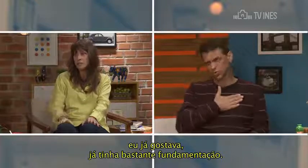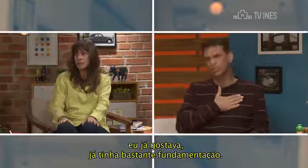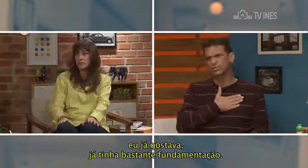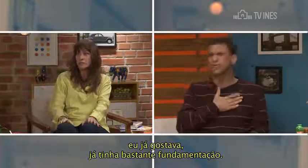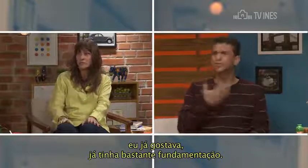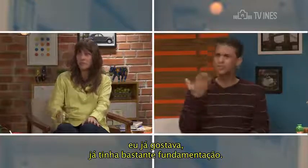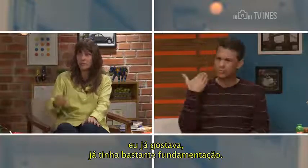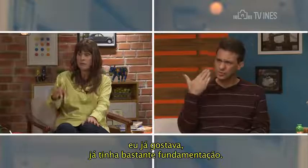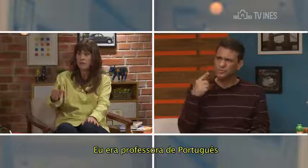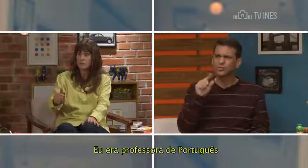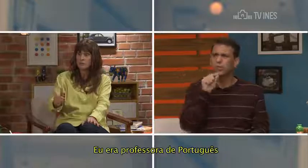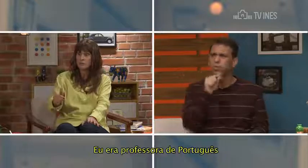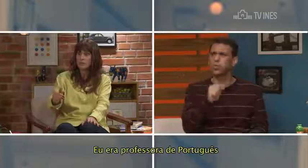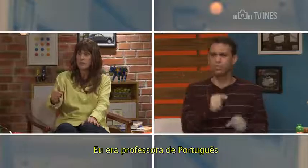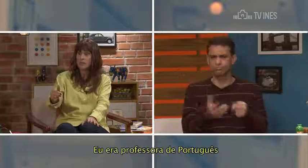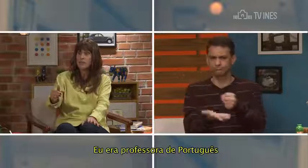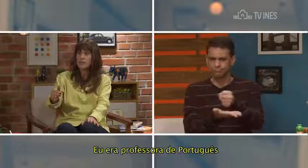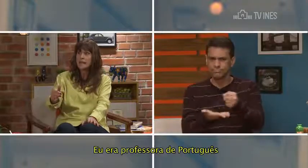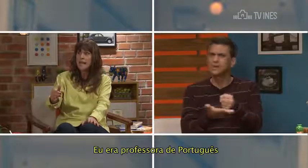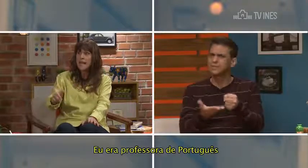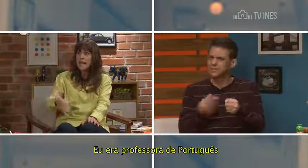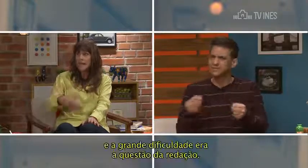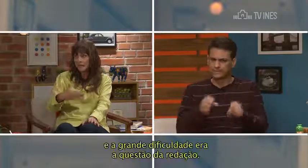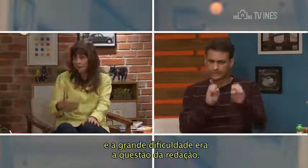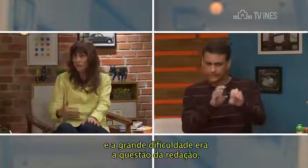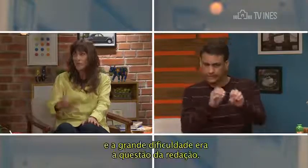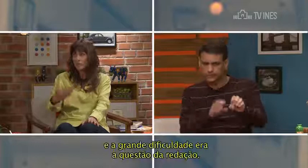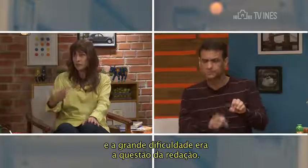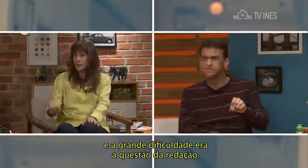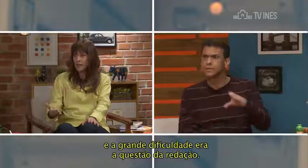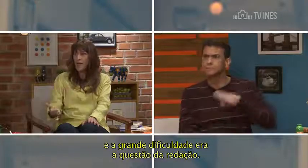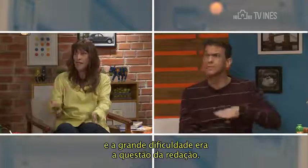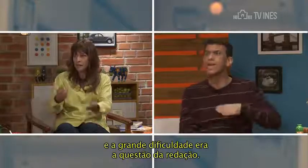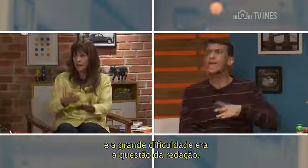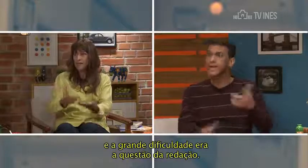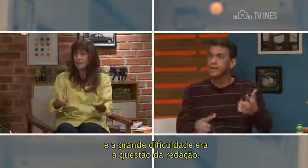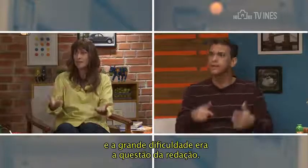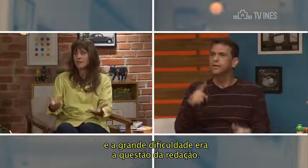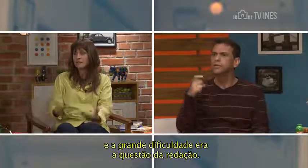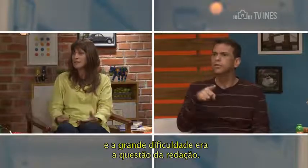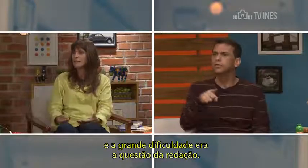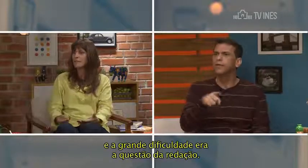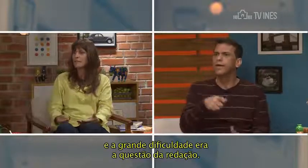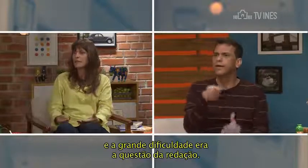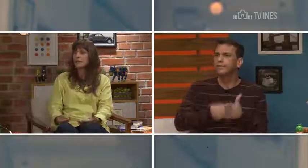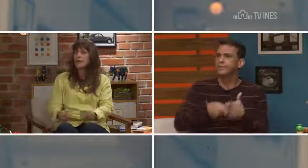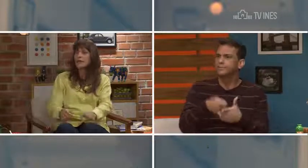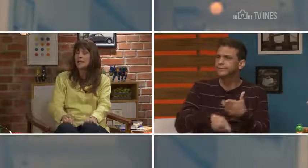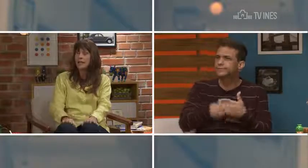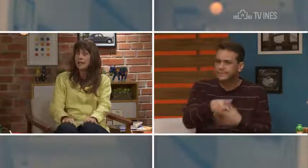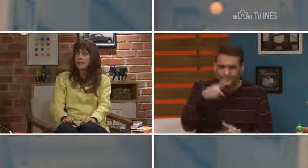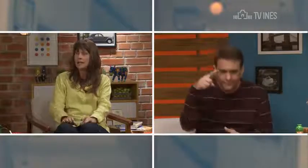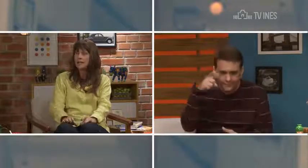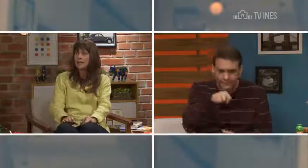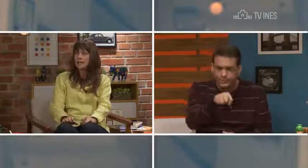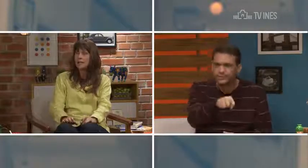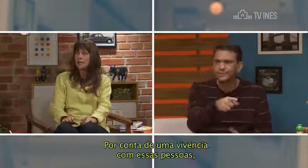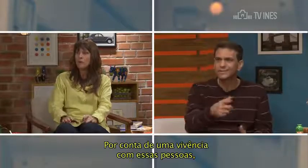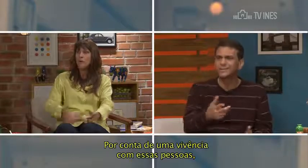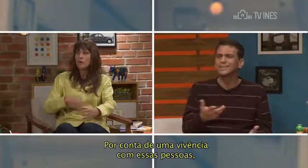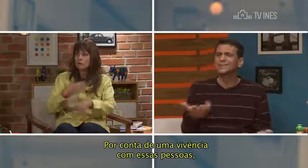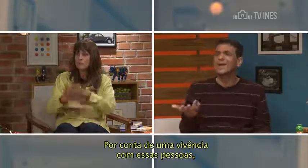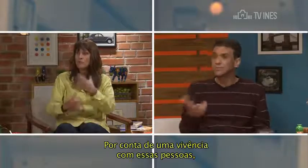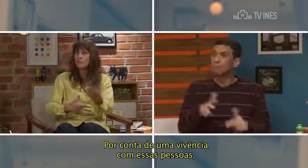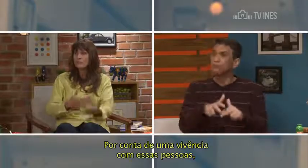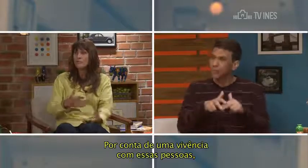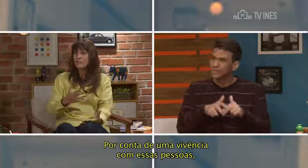tinha bastante fundamentação, era professora de português, e a grande dificuldade era a questão da redação, né? E aí,